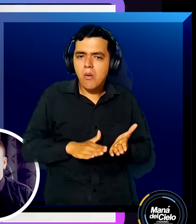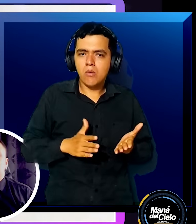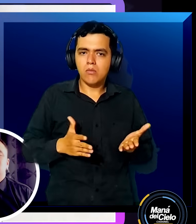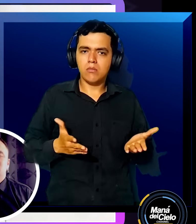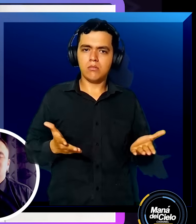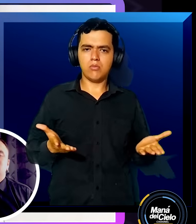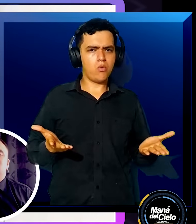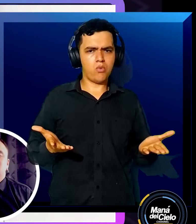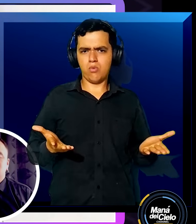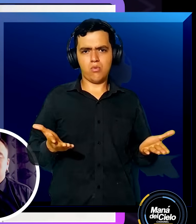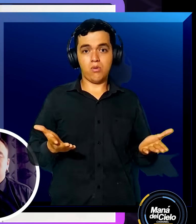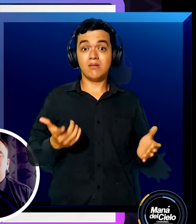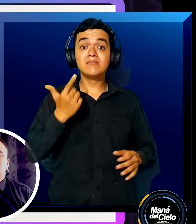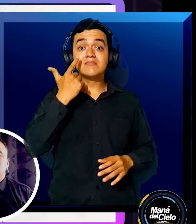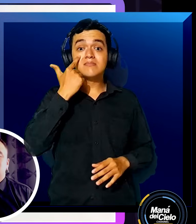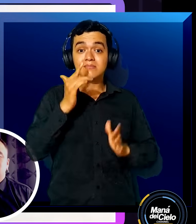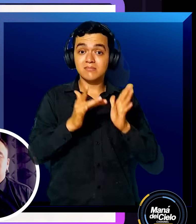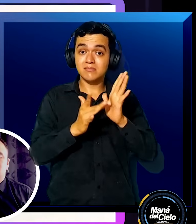¿Ah?